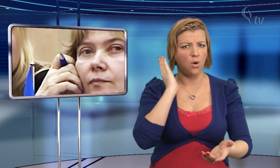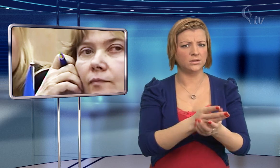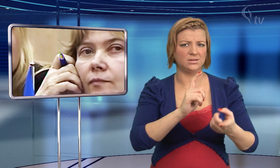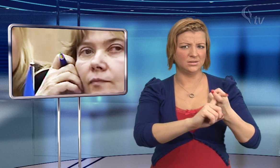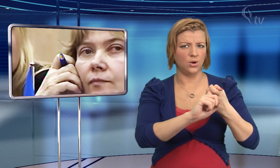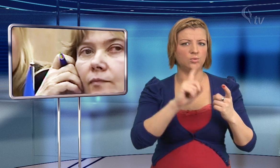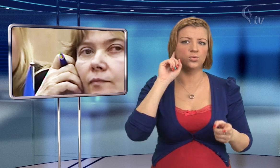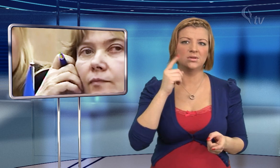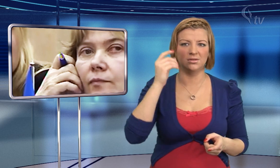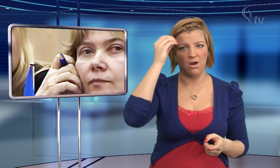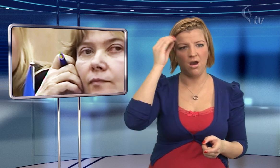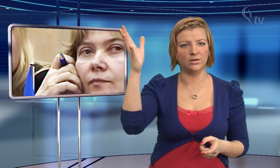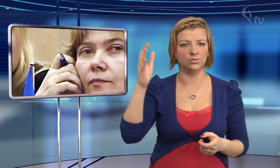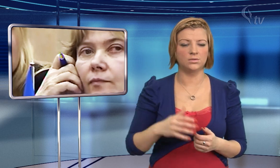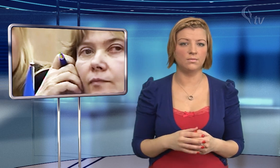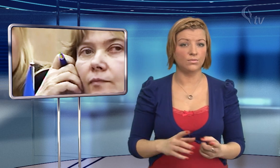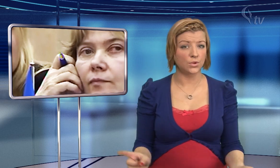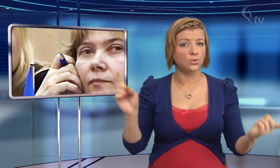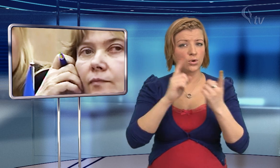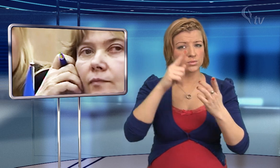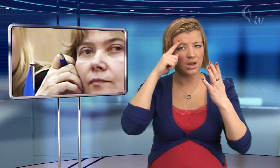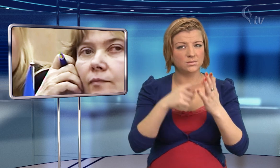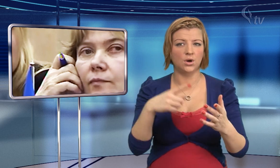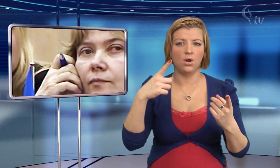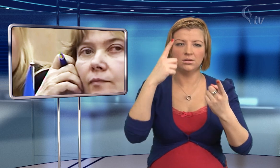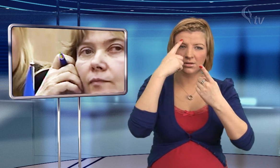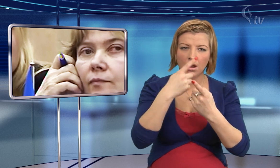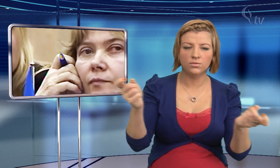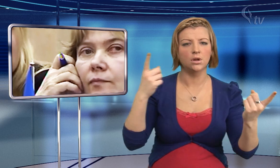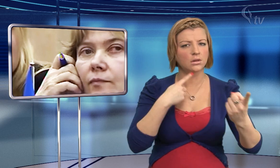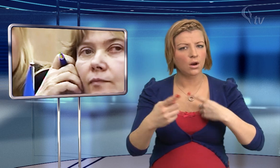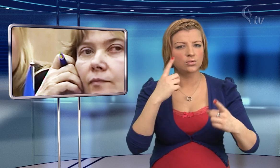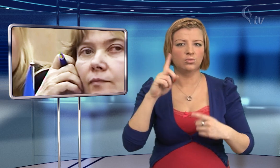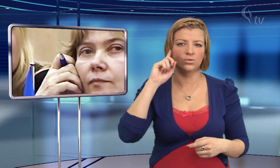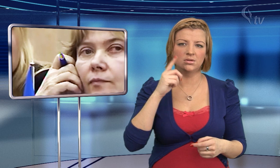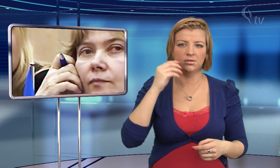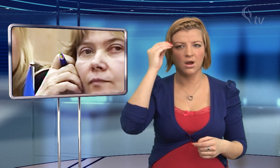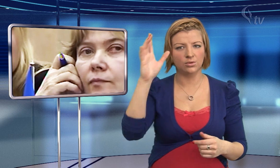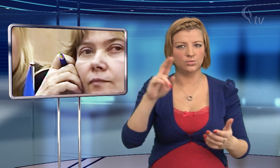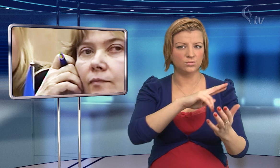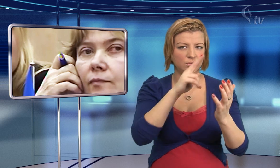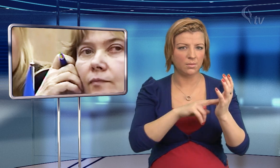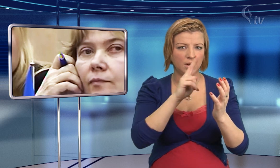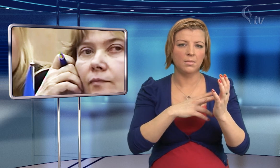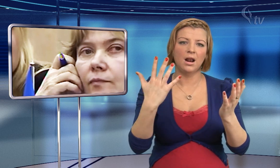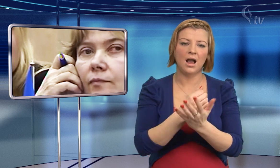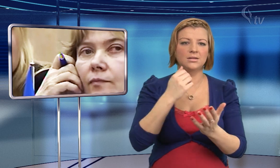kurtide haridusega. Kohtumise eesmärgiks oli teadvustada kurtide haridusprobleeme, arutleda nende üle ning